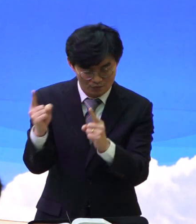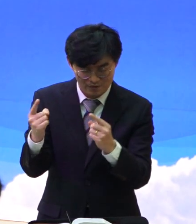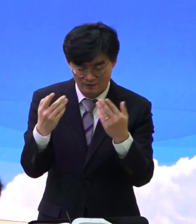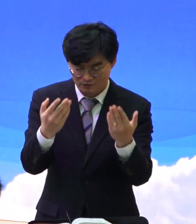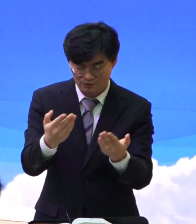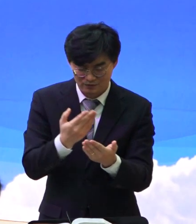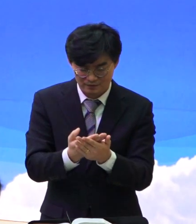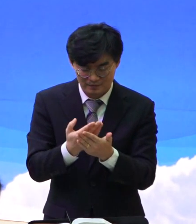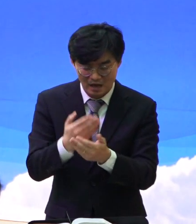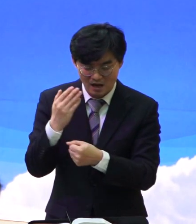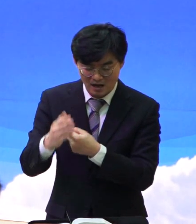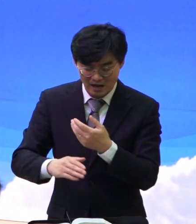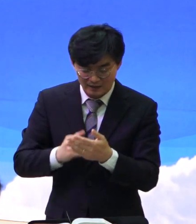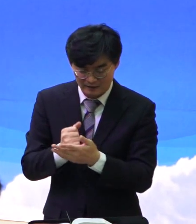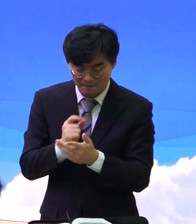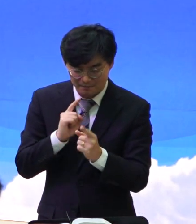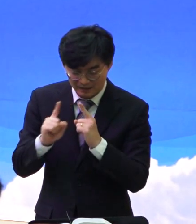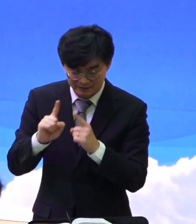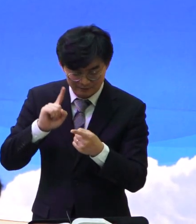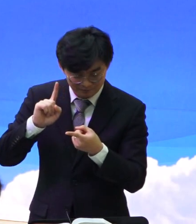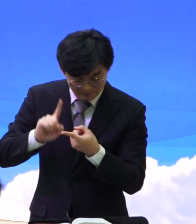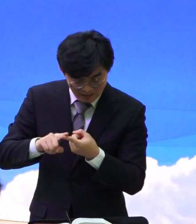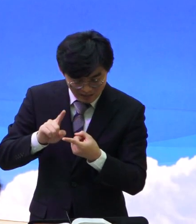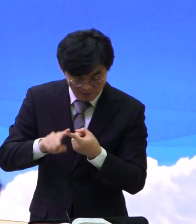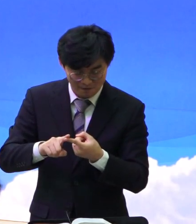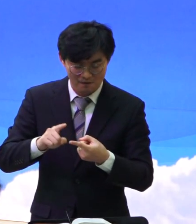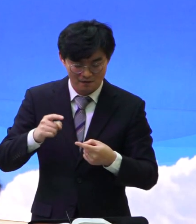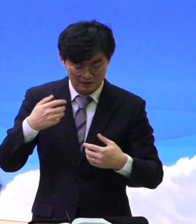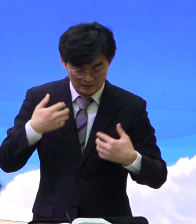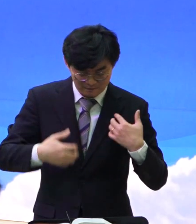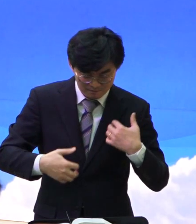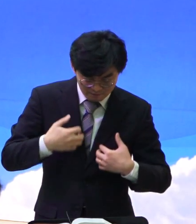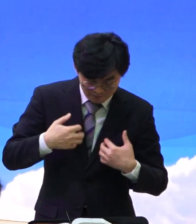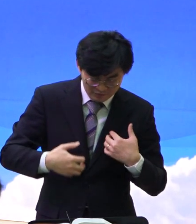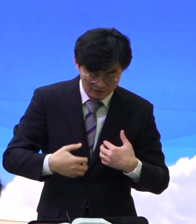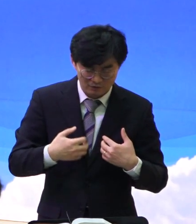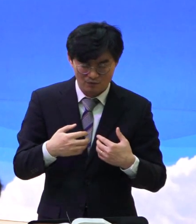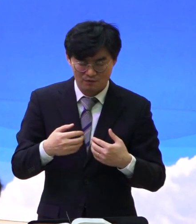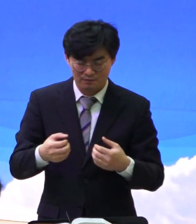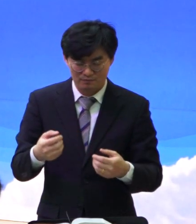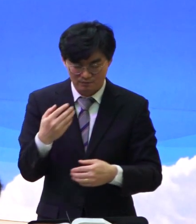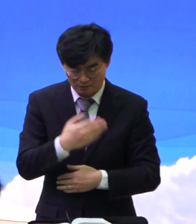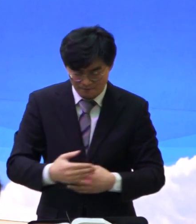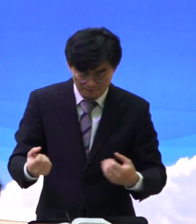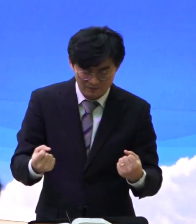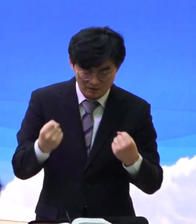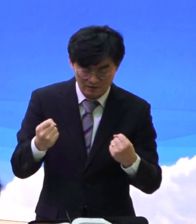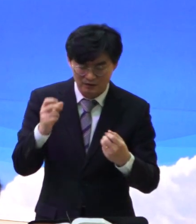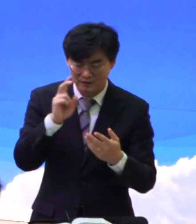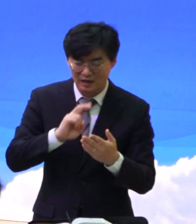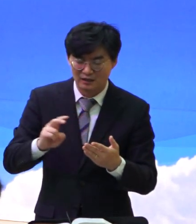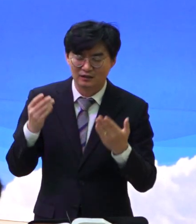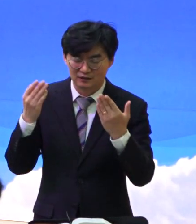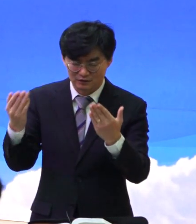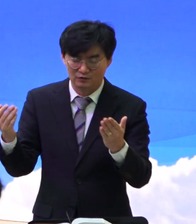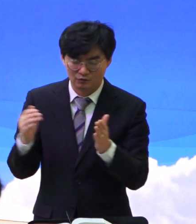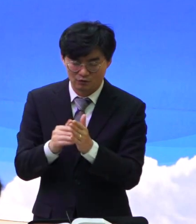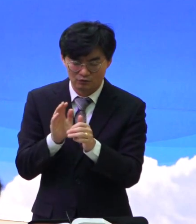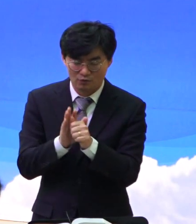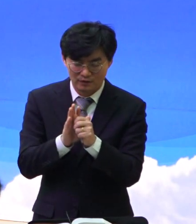약속의 말씀대로 외양간에서 나온 송아지같이 기뻐 뛰며 하나님을 찬양케 하여 주시옵소서. 영적인 회복도 허락하여